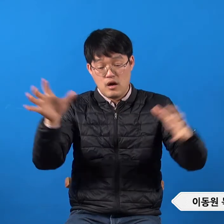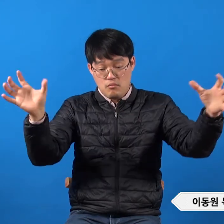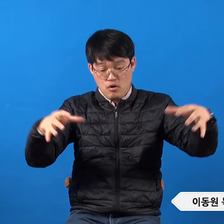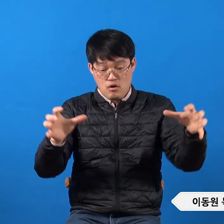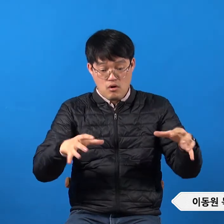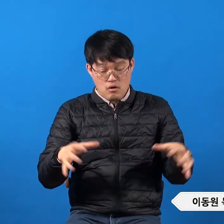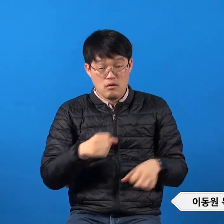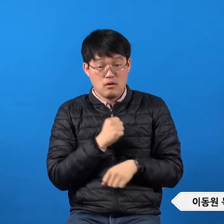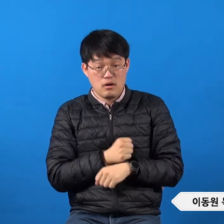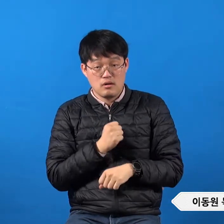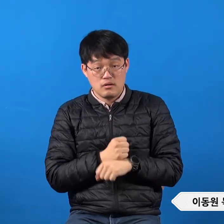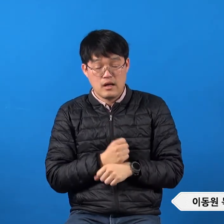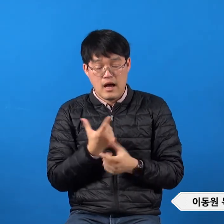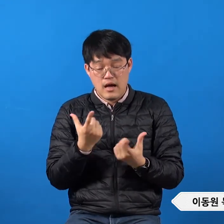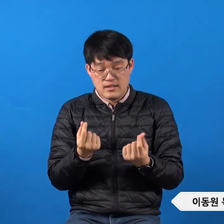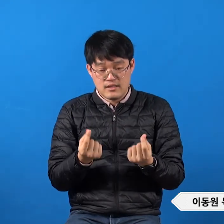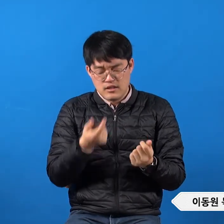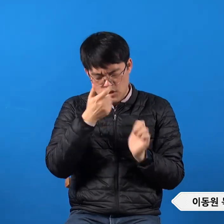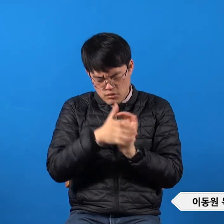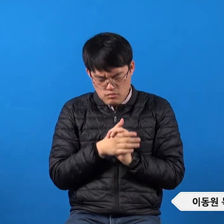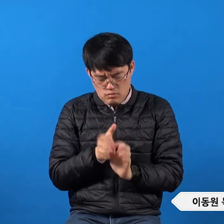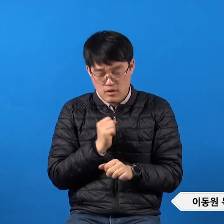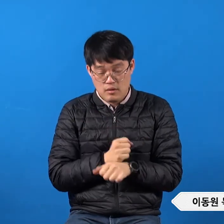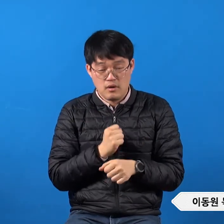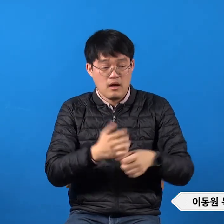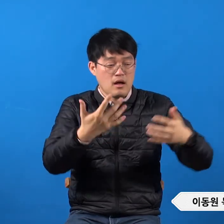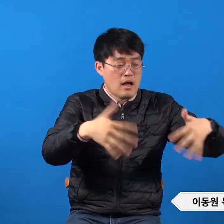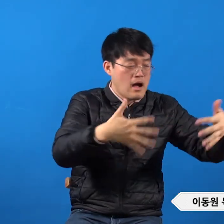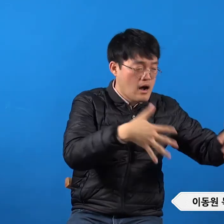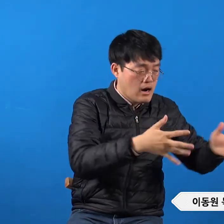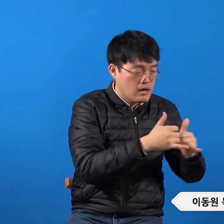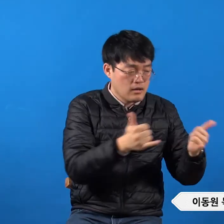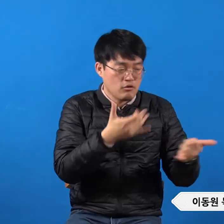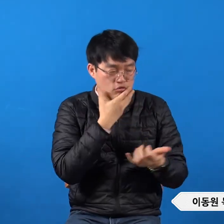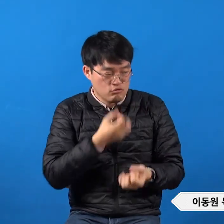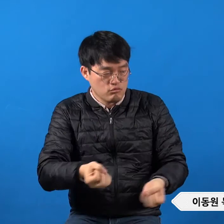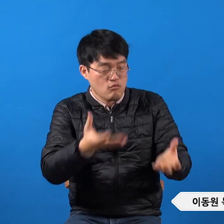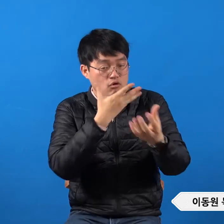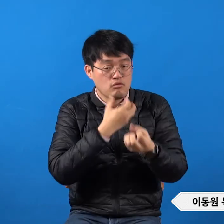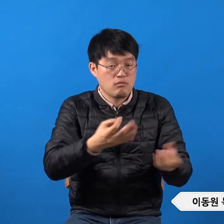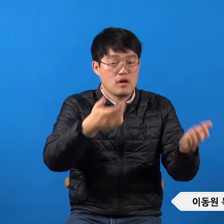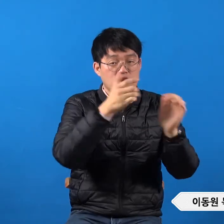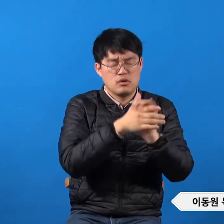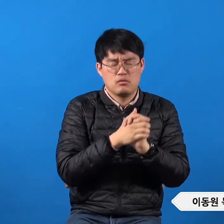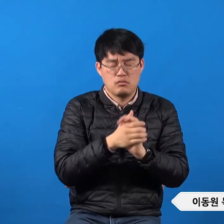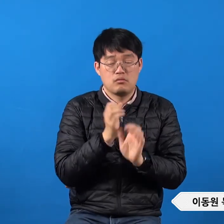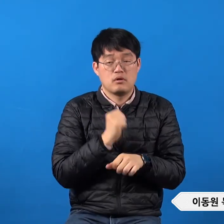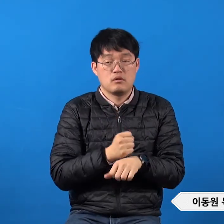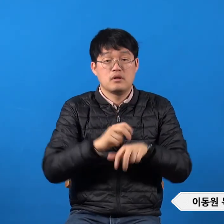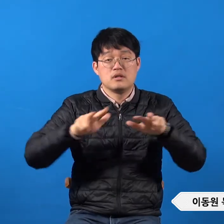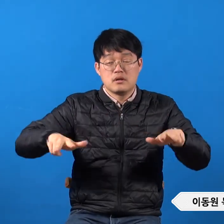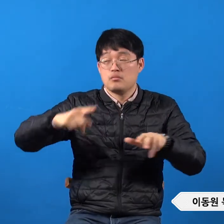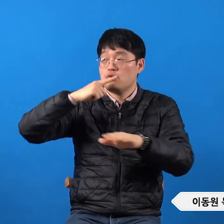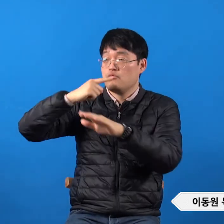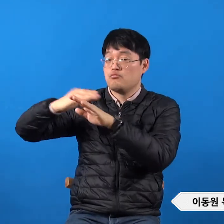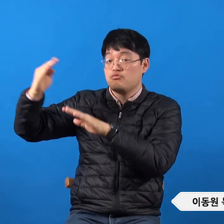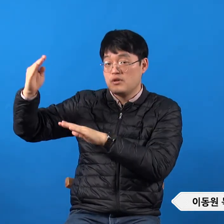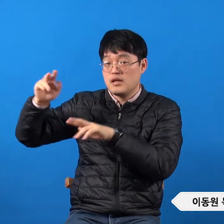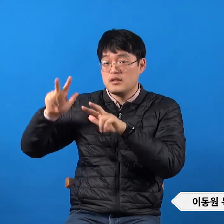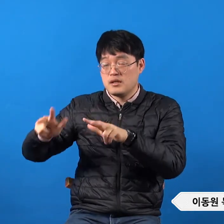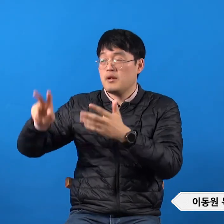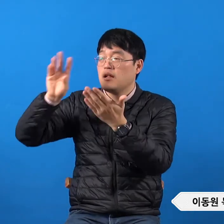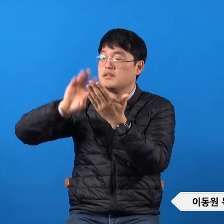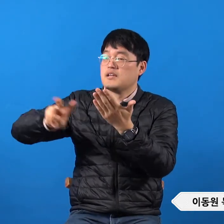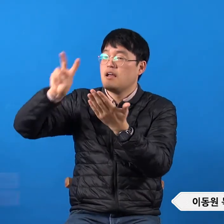앉아서 좀 가족들이 함께 기도하며 연약한 지체들을 위해서 축복하고 기도하고, 아직도 북녘 땅에